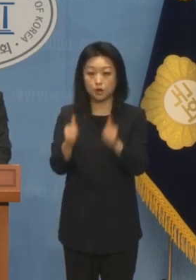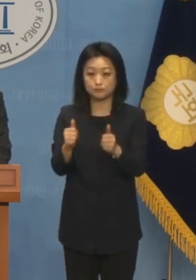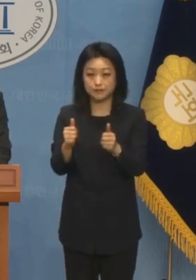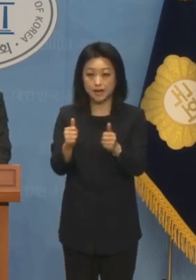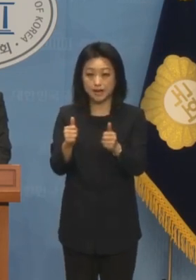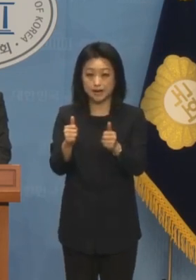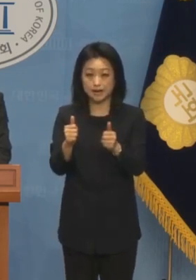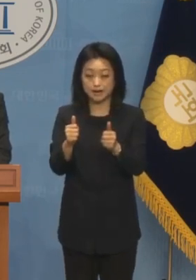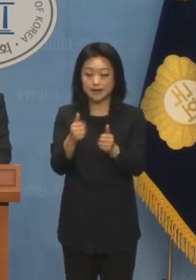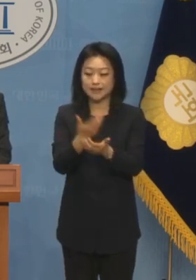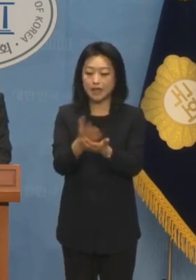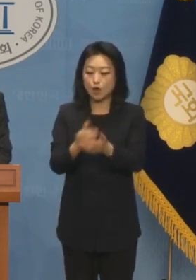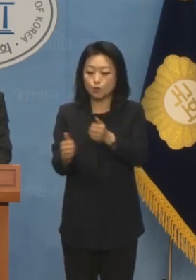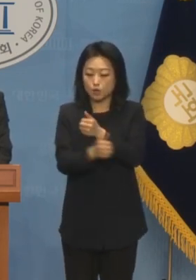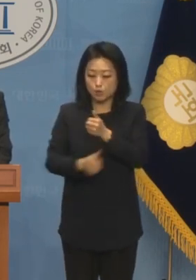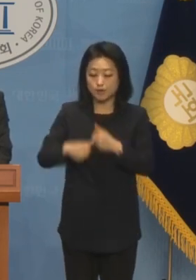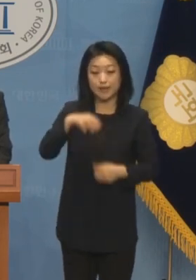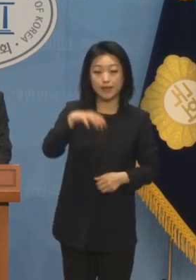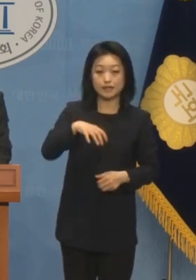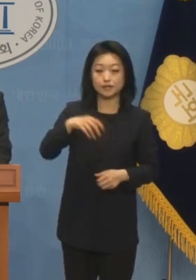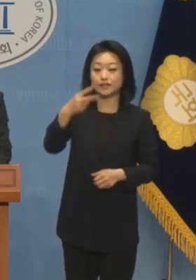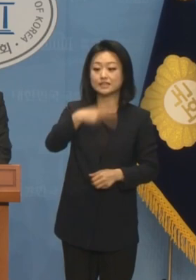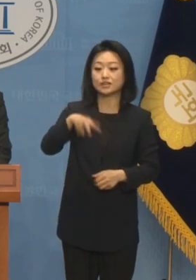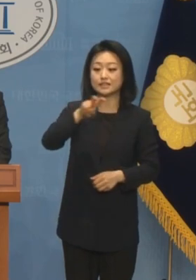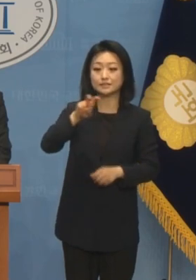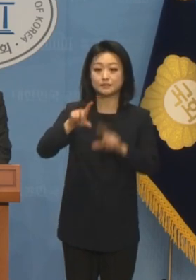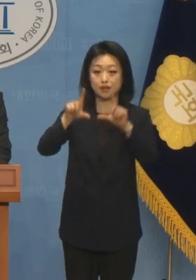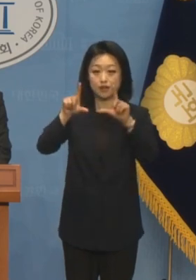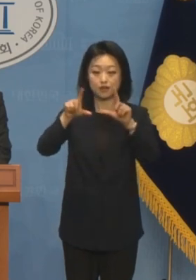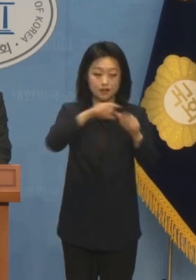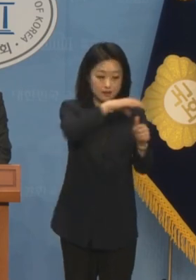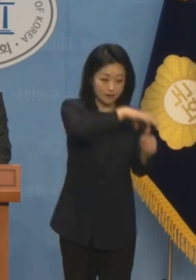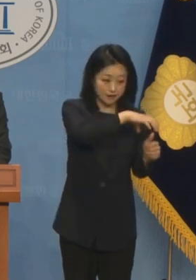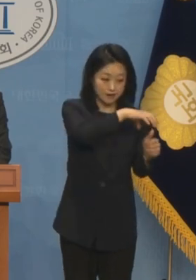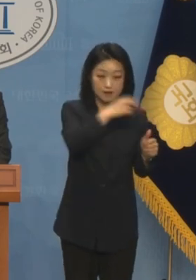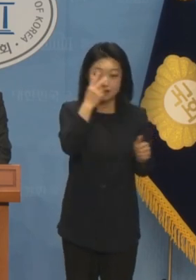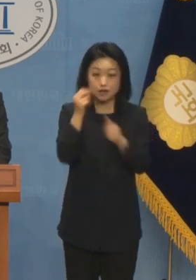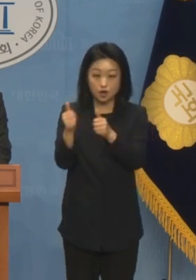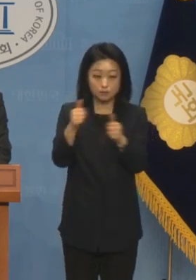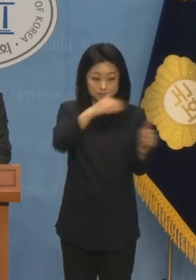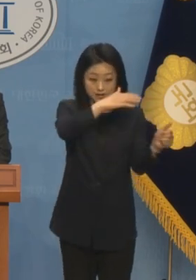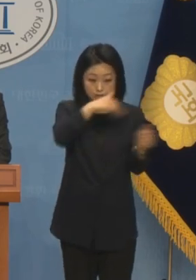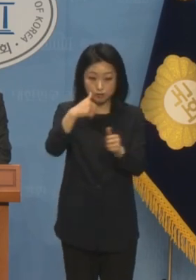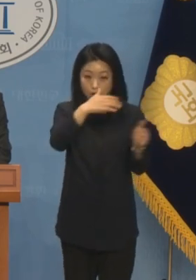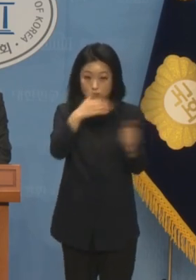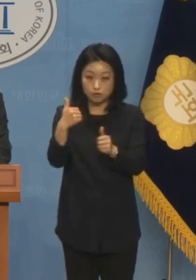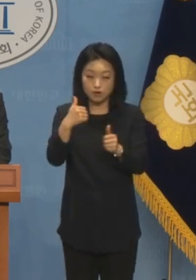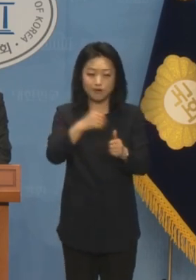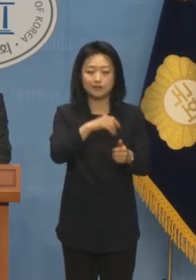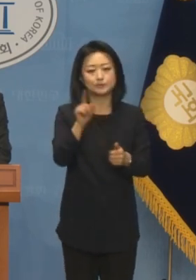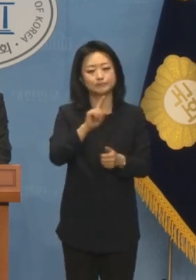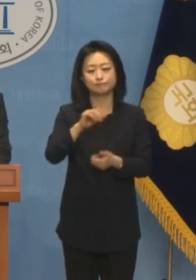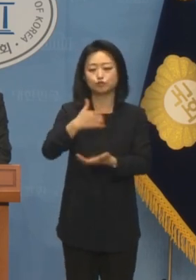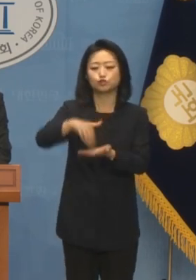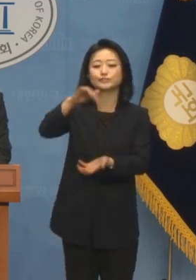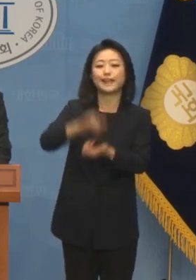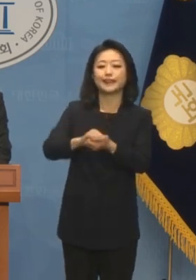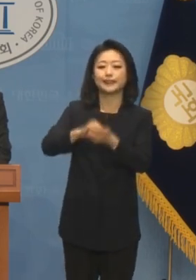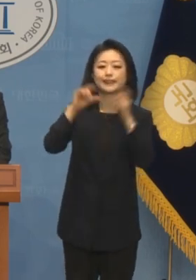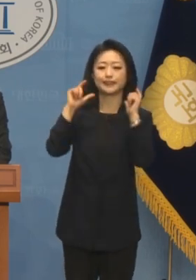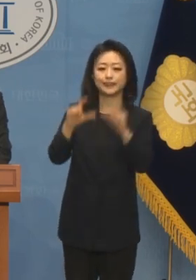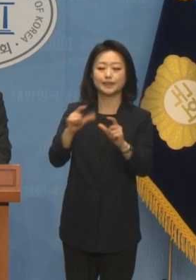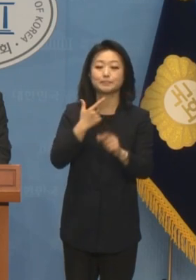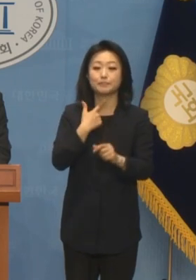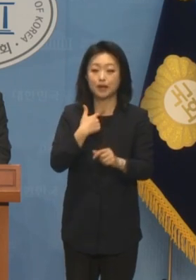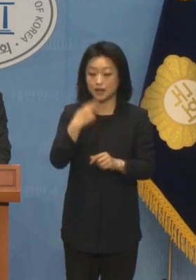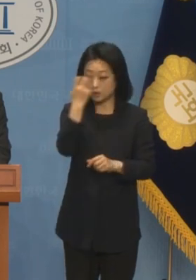법무검찰개혁위원회는 지난 2020년 수용자의 검사실 출석 조사를 제한하도록 권고한 바 있습니다.